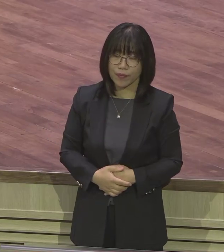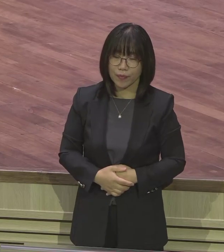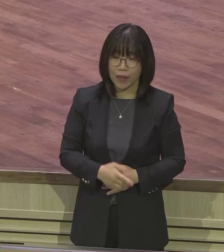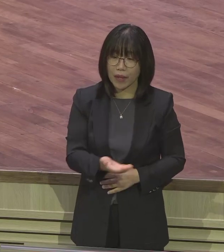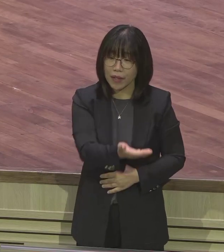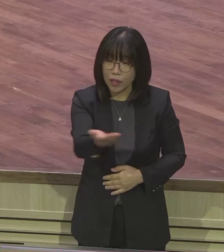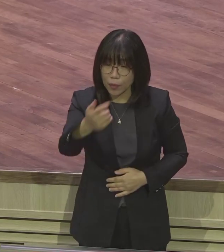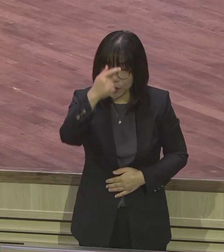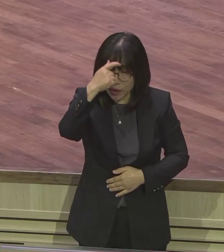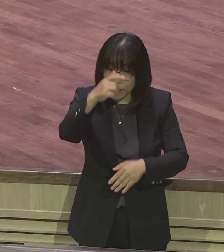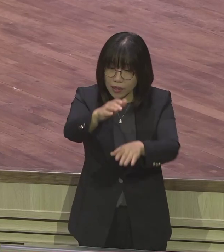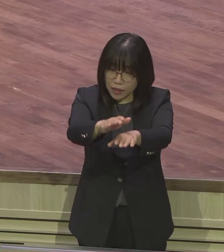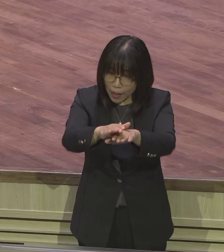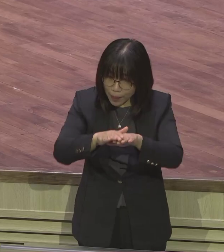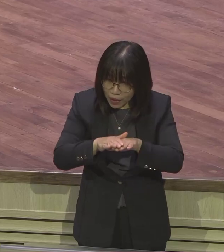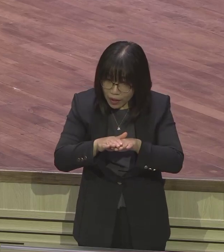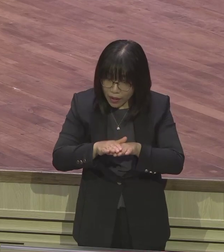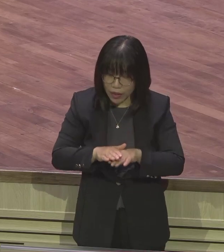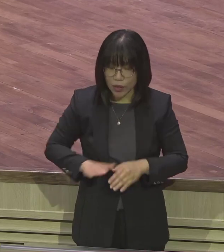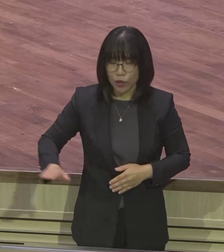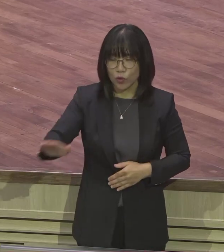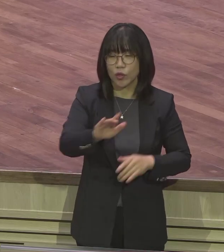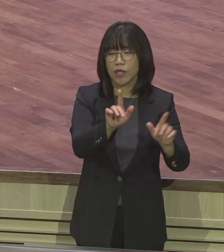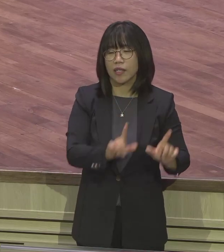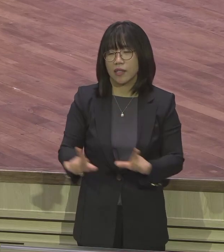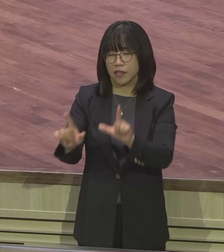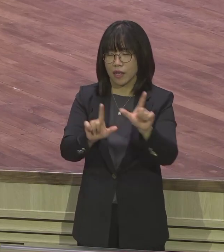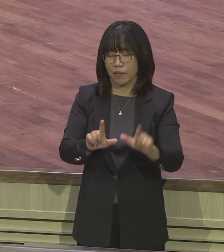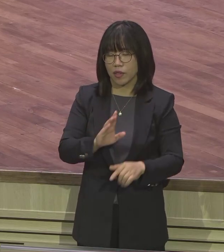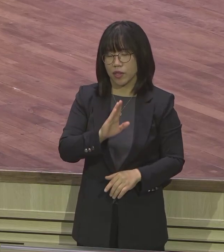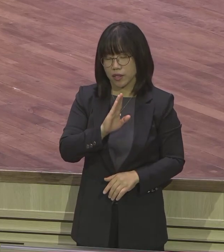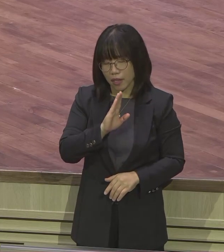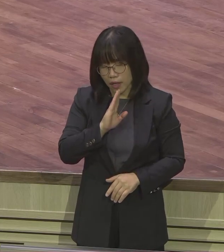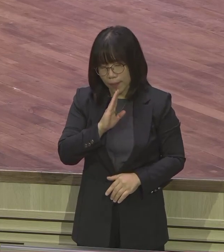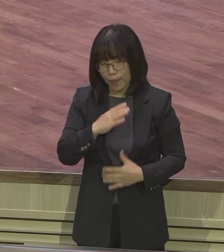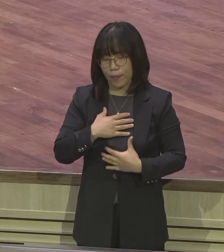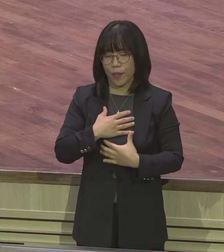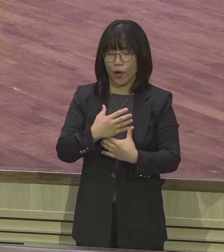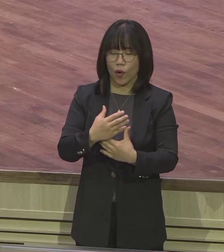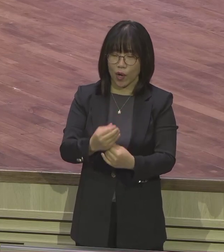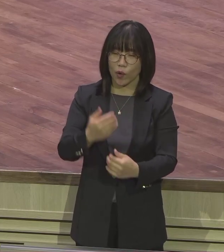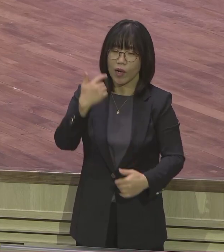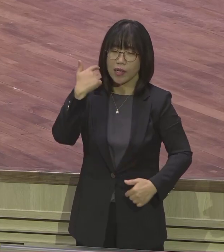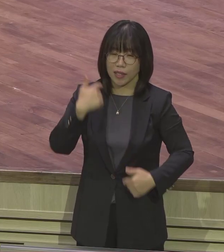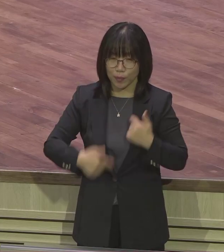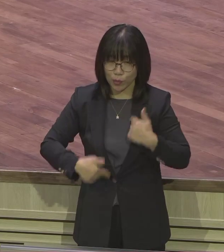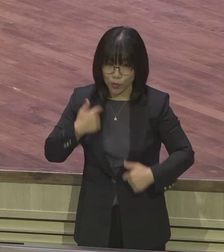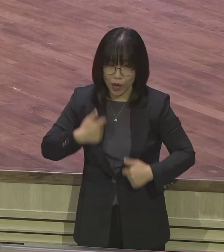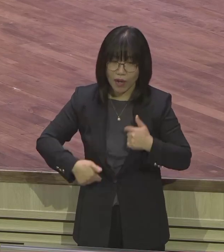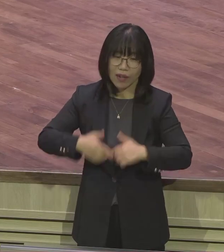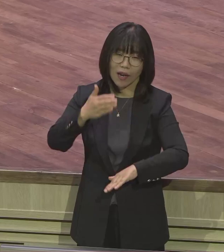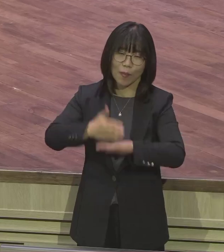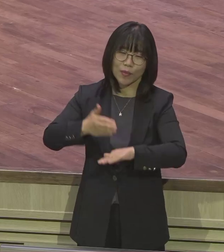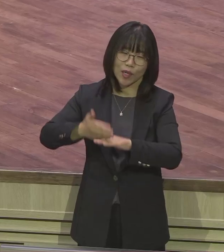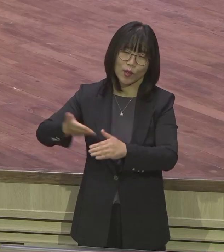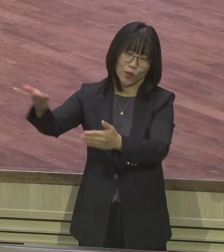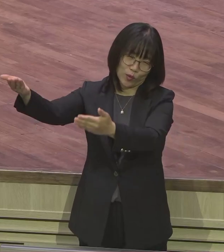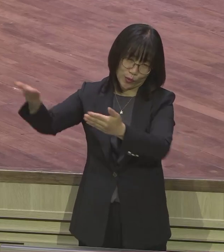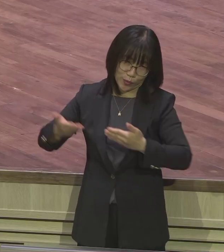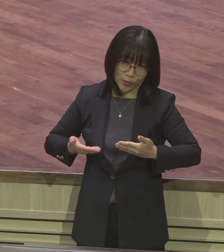예배는 우리의 삶을 어떻게요? 참 평안, 참 기쁨, 참 감사